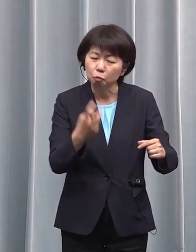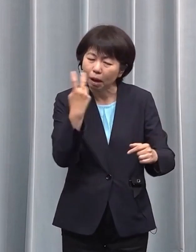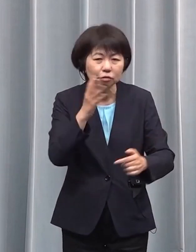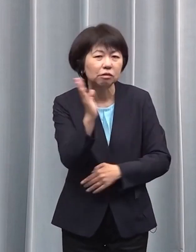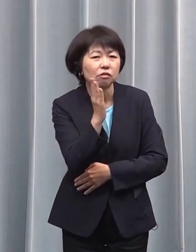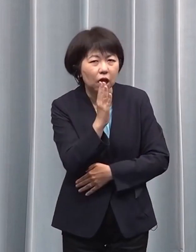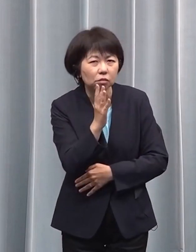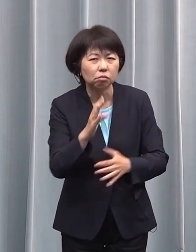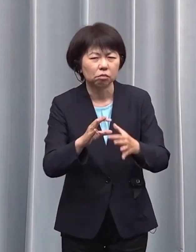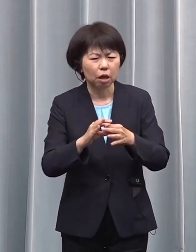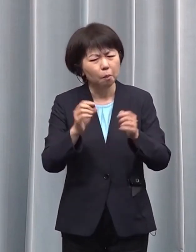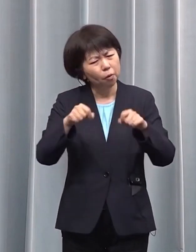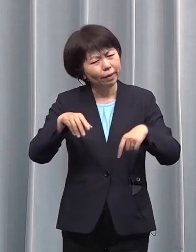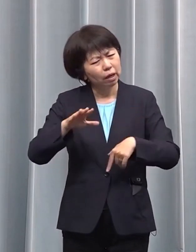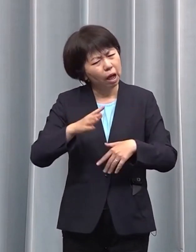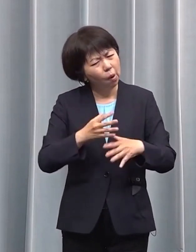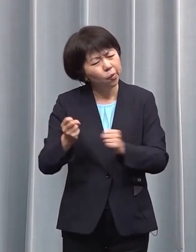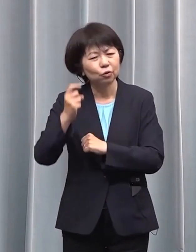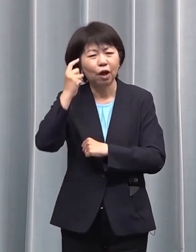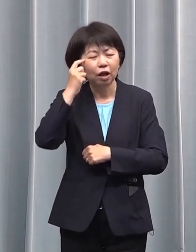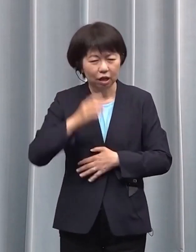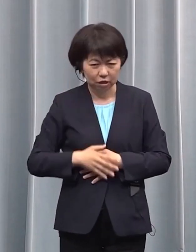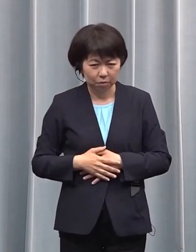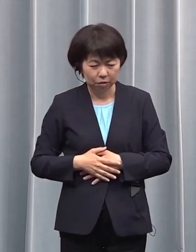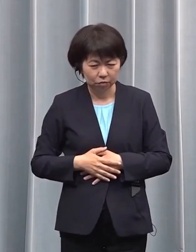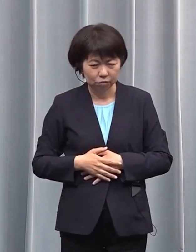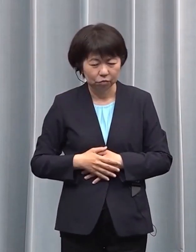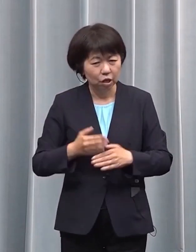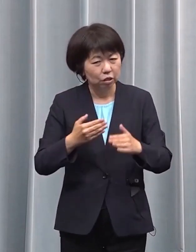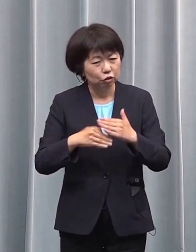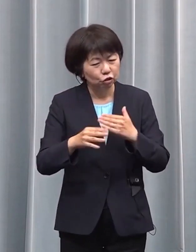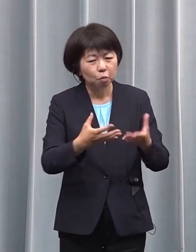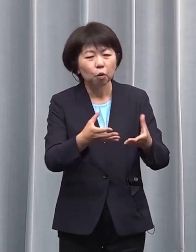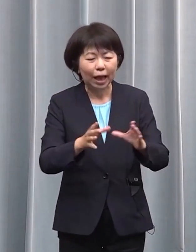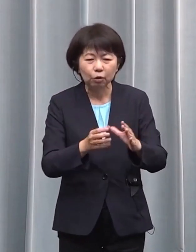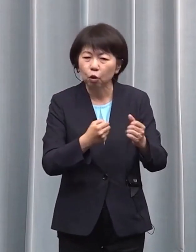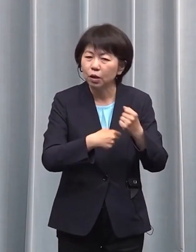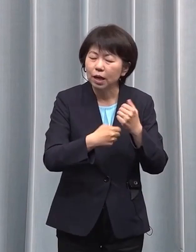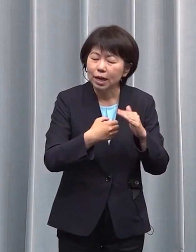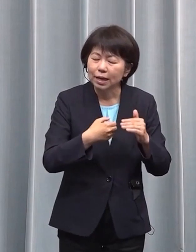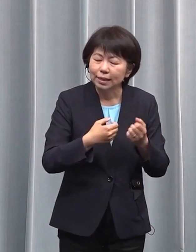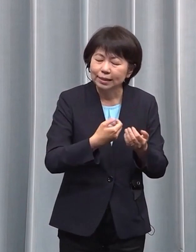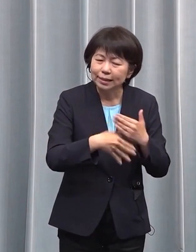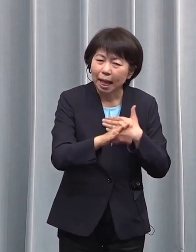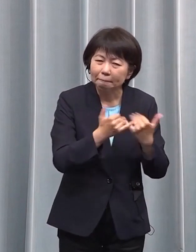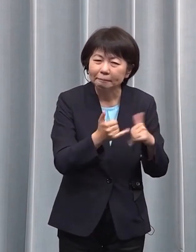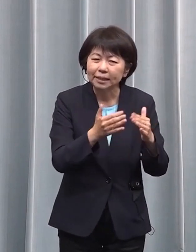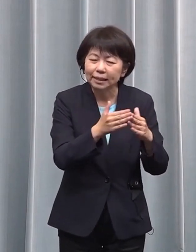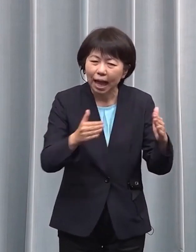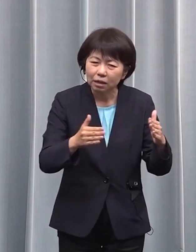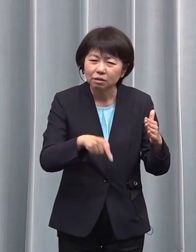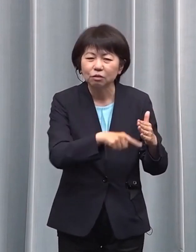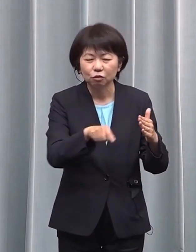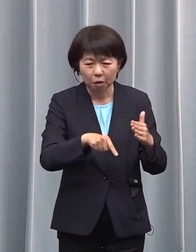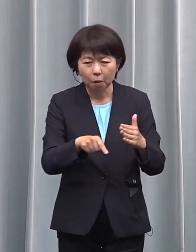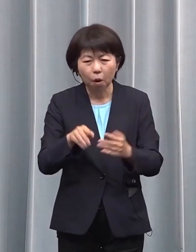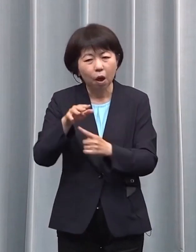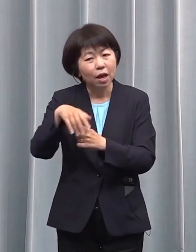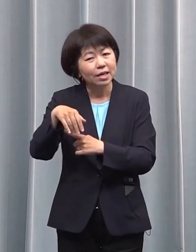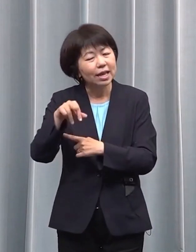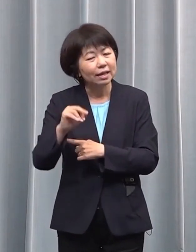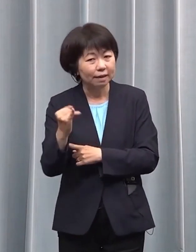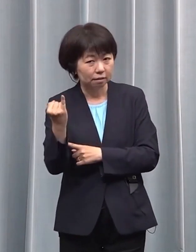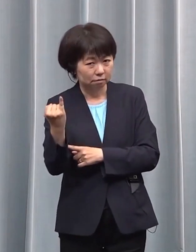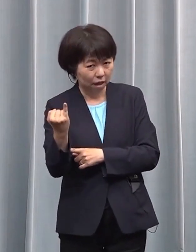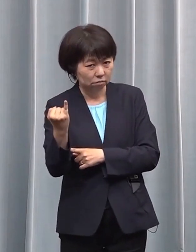の AAR という難民を救う会の声明でさえ、柳瀬参与員の発言は我が AAR の趣旨と